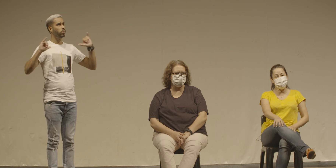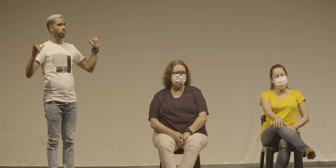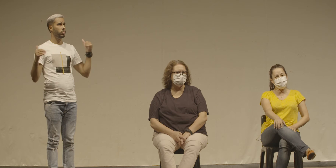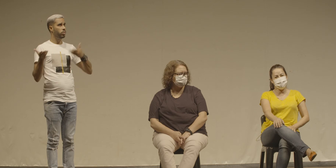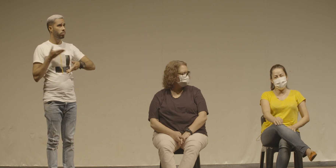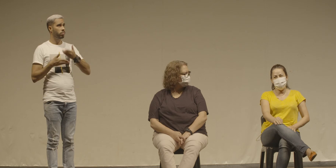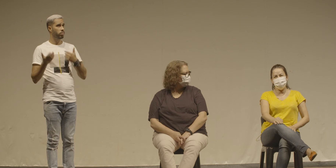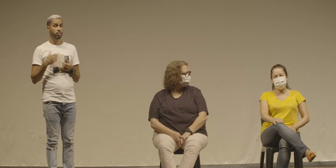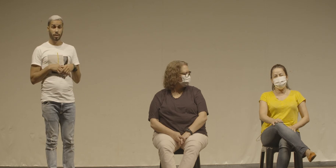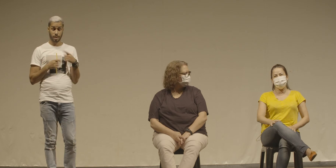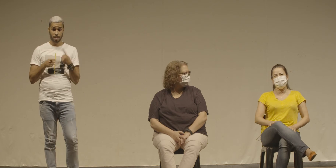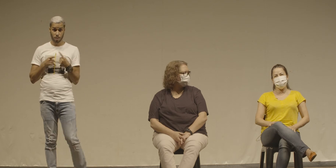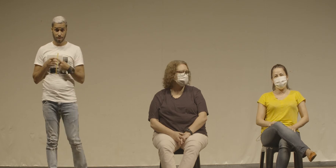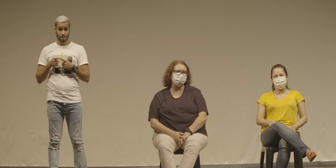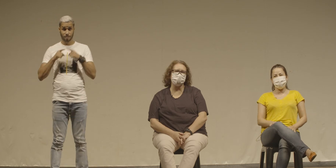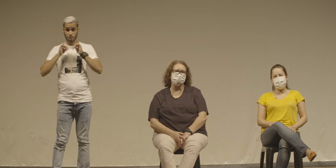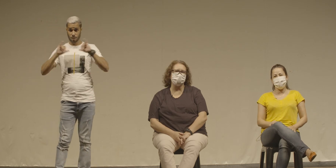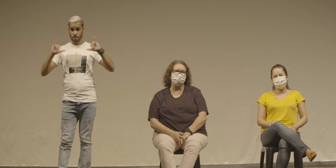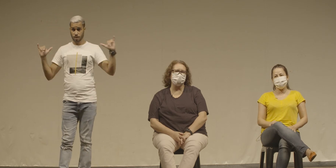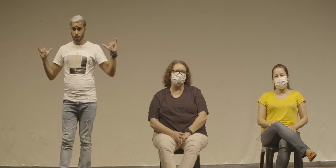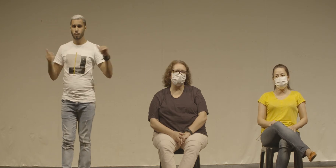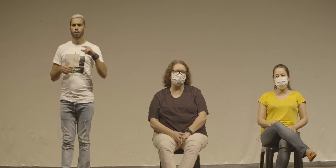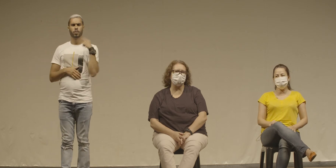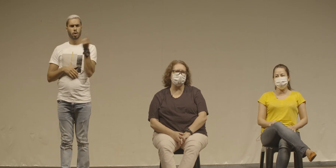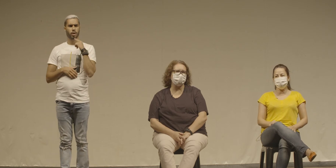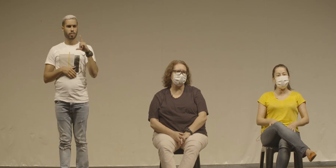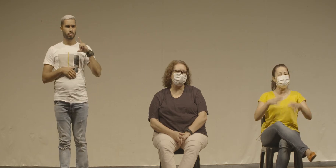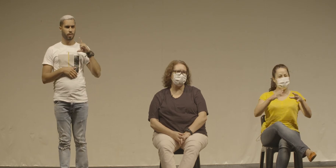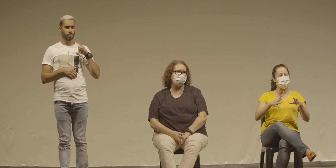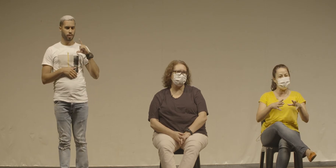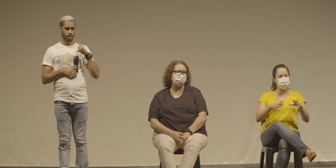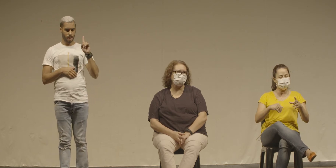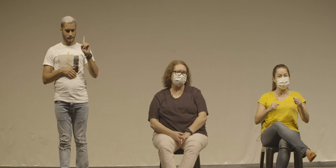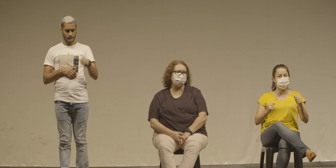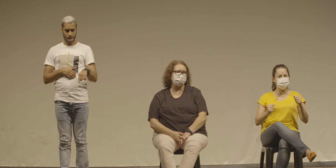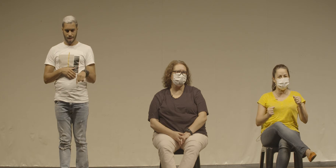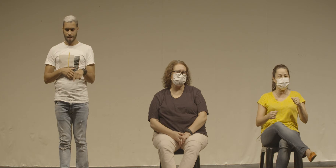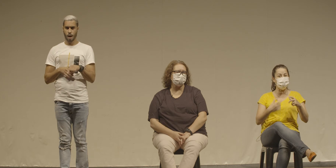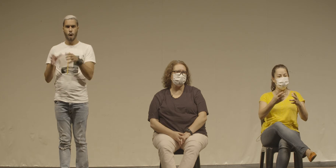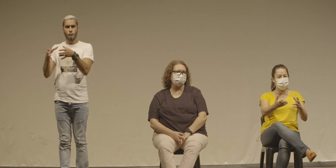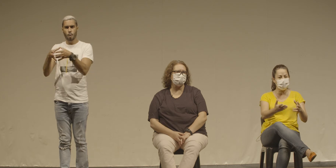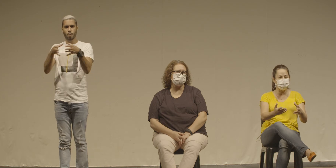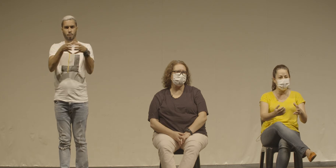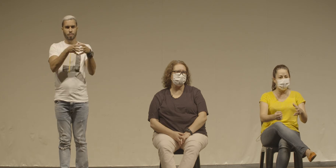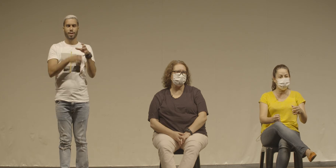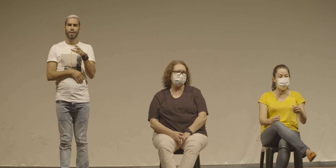que a divulgação hoje, dentro do que a gente tem, é como se fossem nichos, né? Porque, por exemplo, saiu